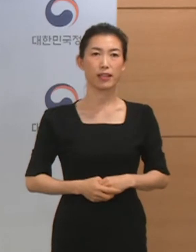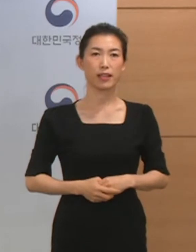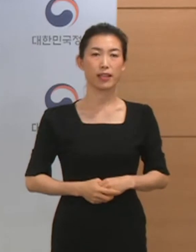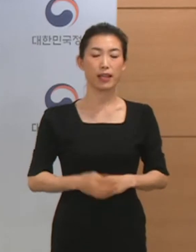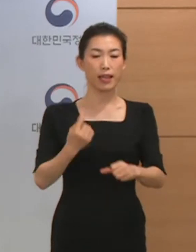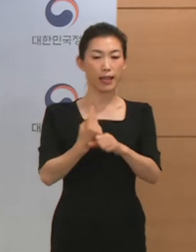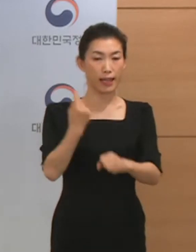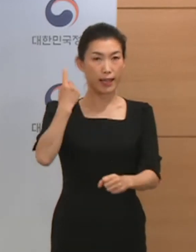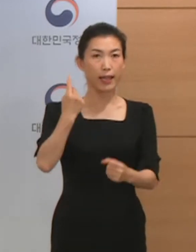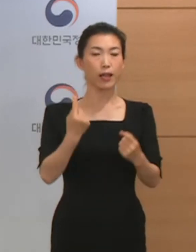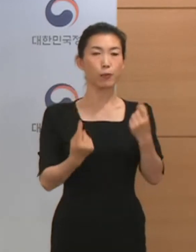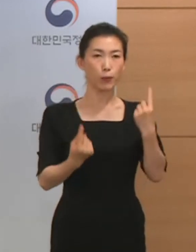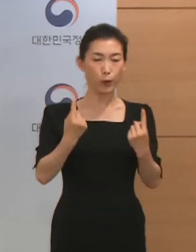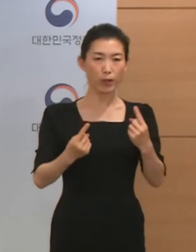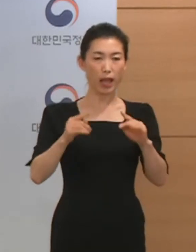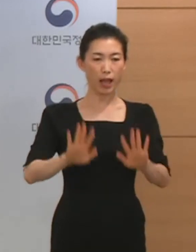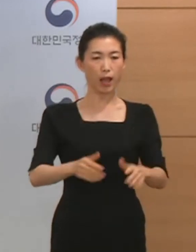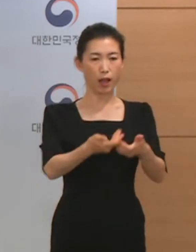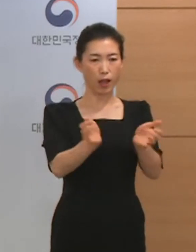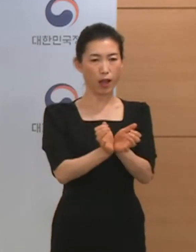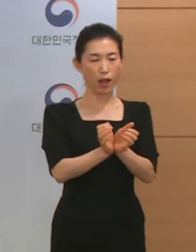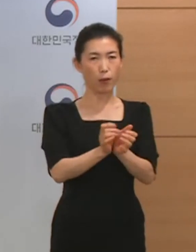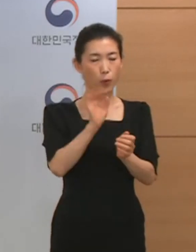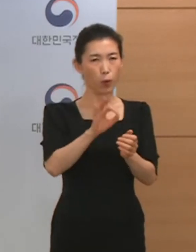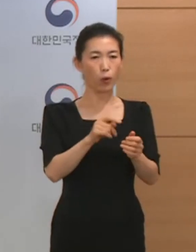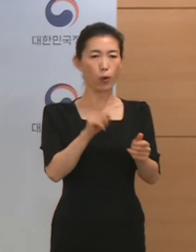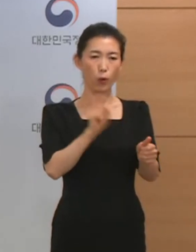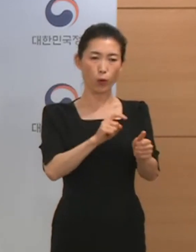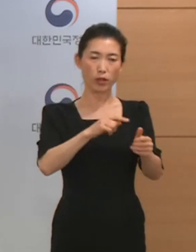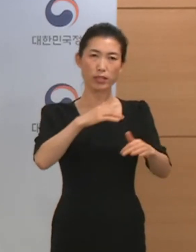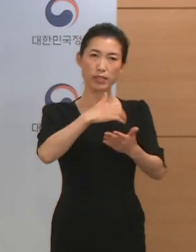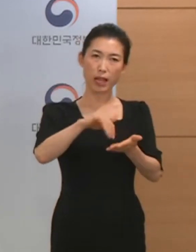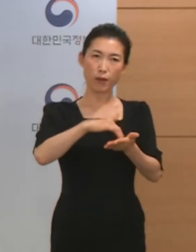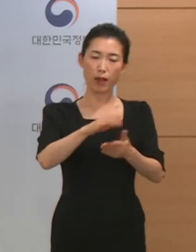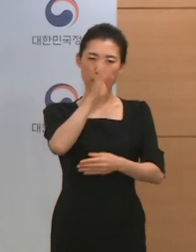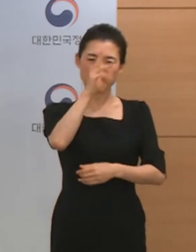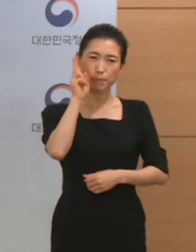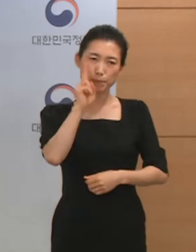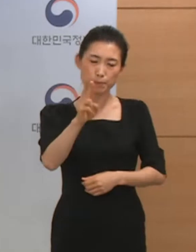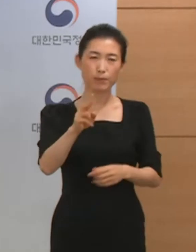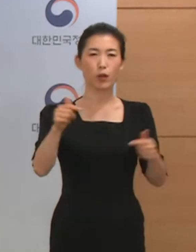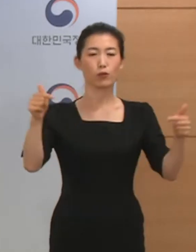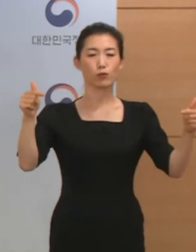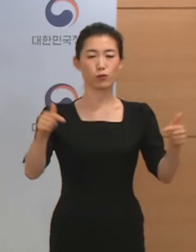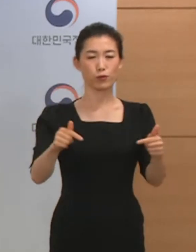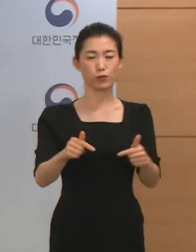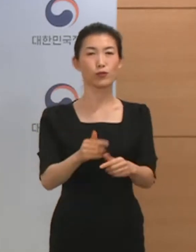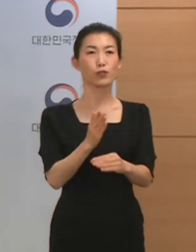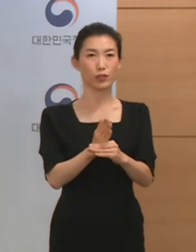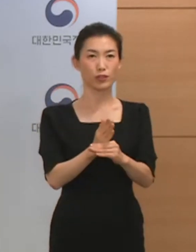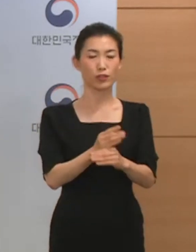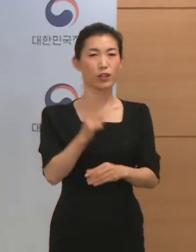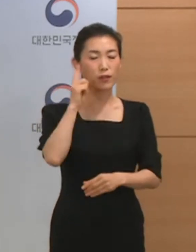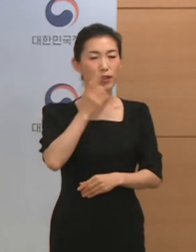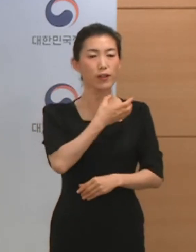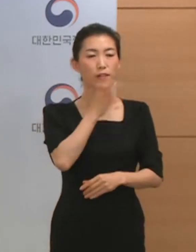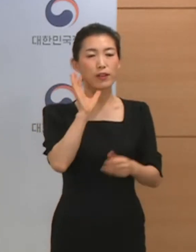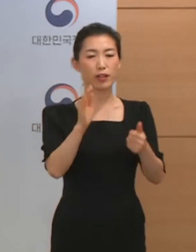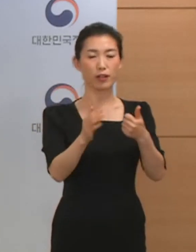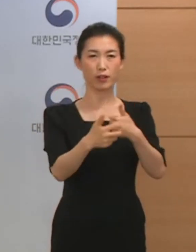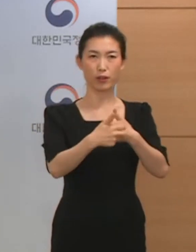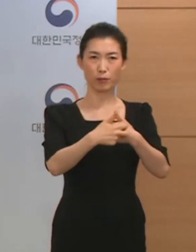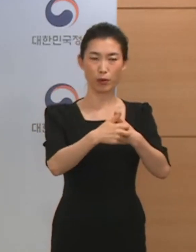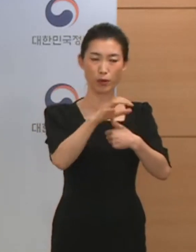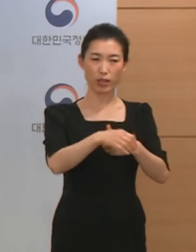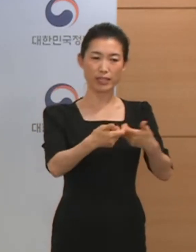작년에 비해 동일한 유행 규모라도 중증 환자 발생은 줄어들고 있습니다. 요양병원과 같은 취약시설에서